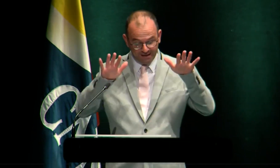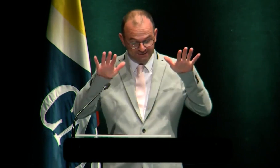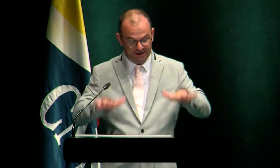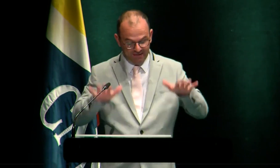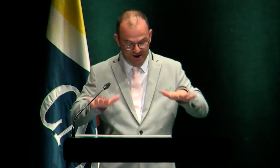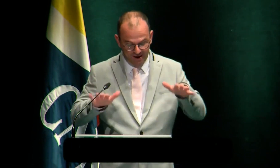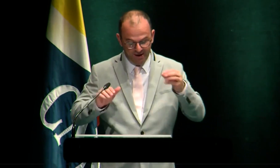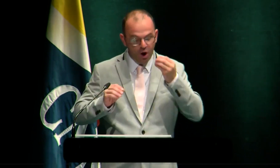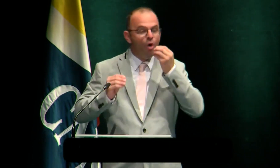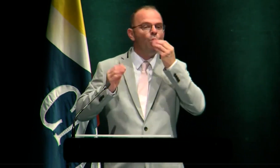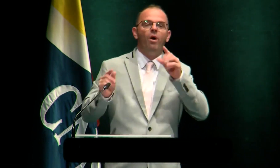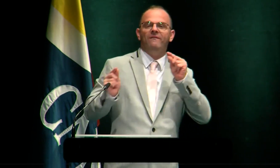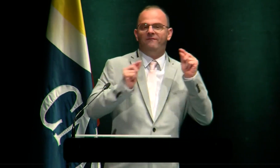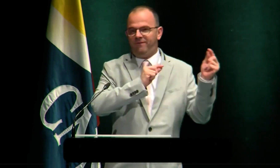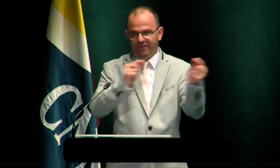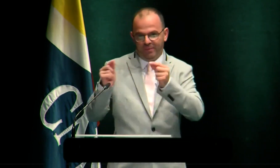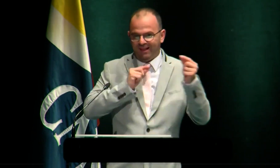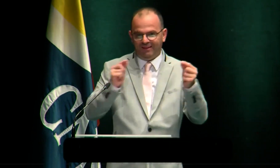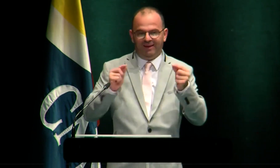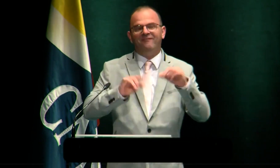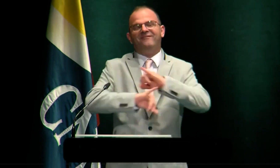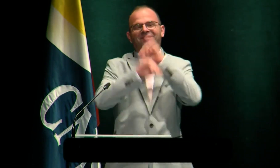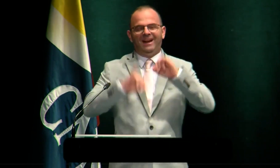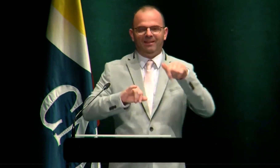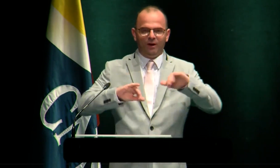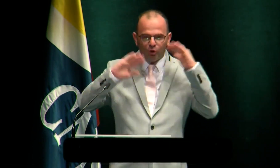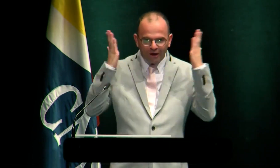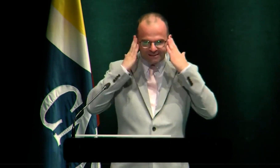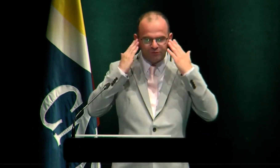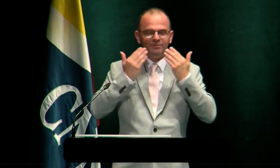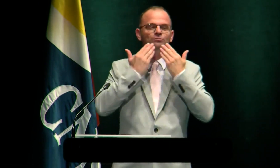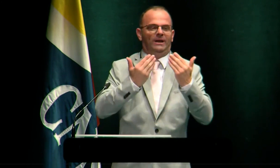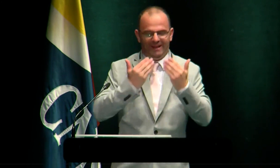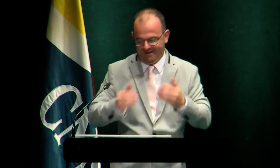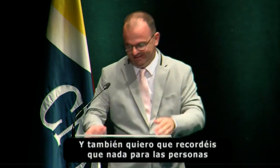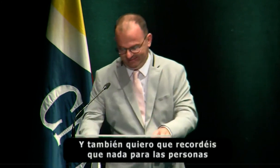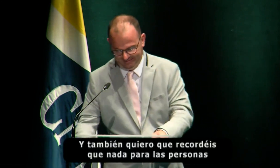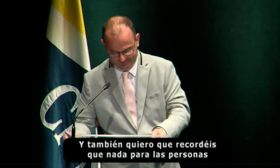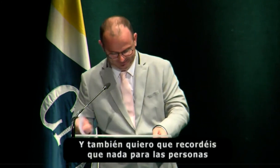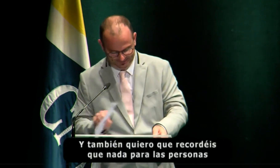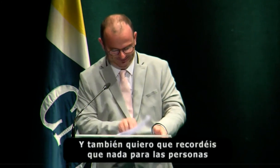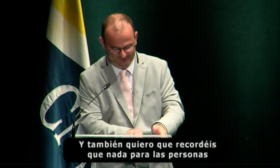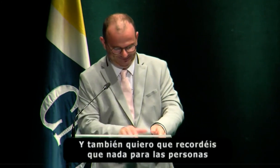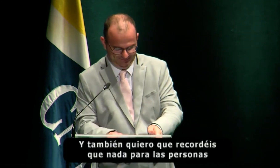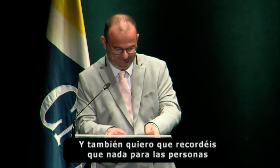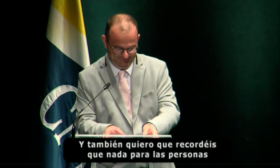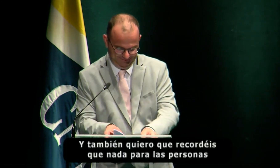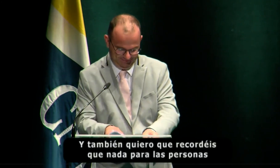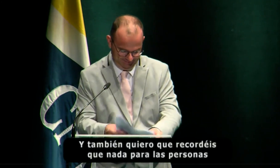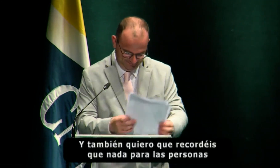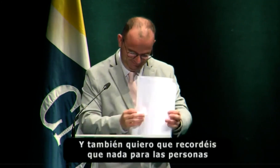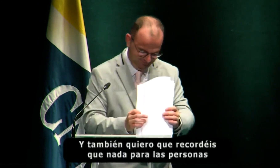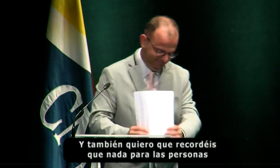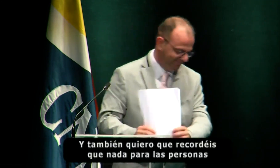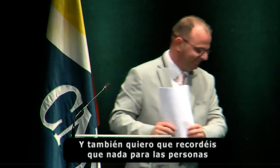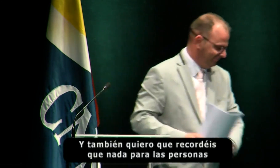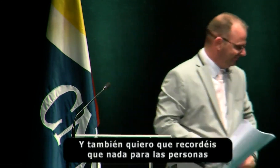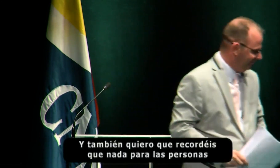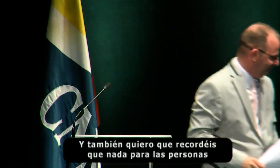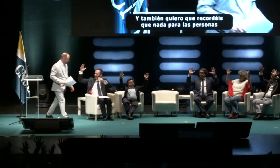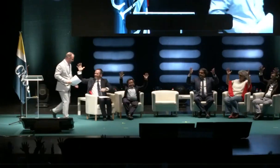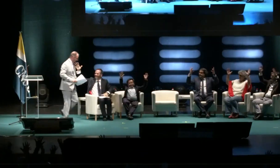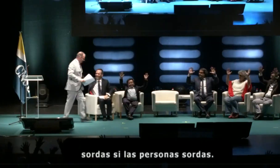personas sordas, nada más. Buena estancia, buen debate, feliz congreso y muchísimas gracias.